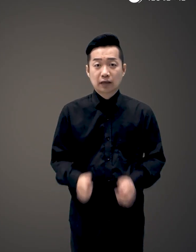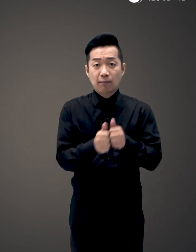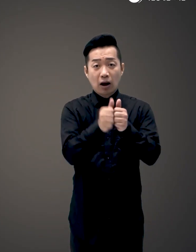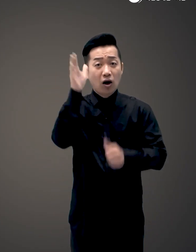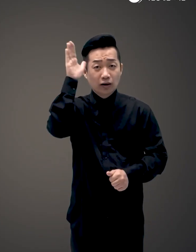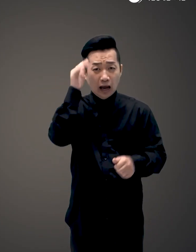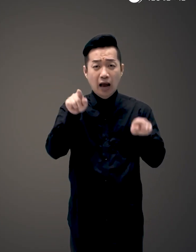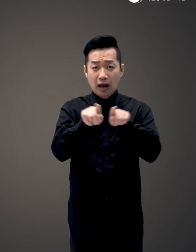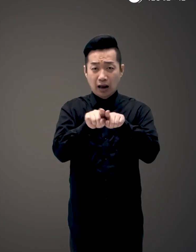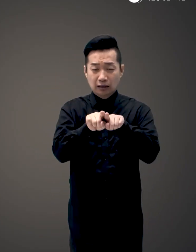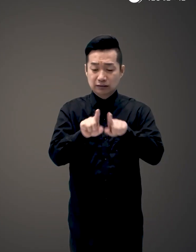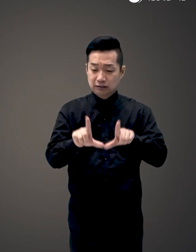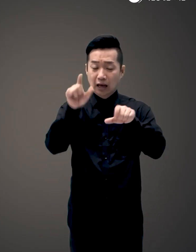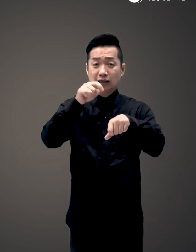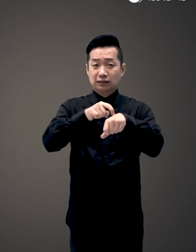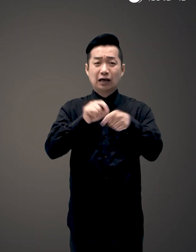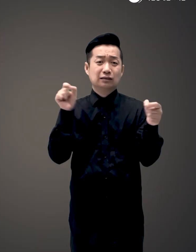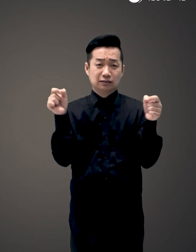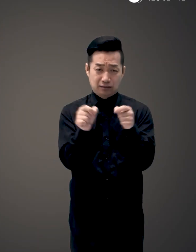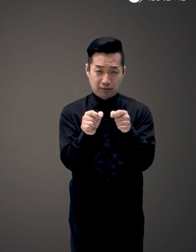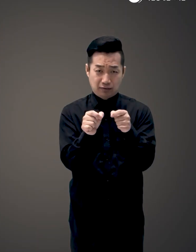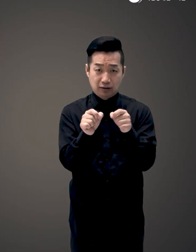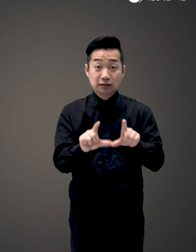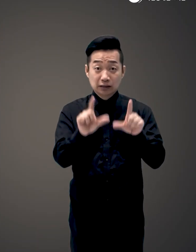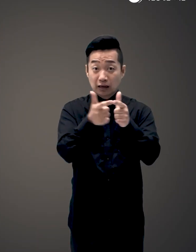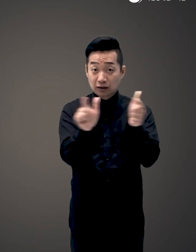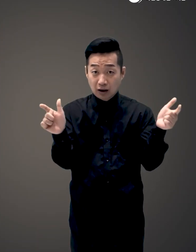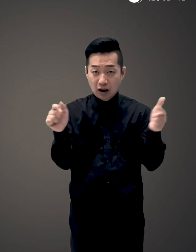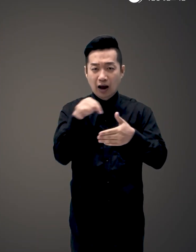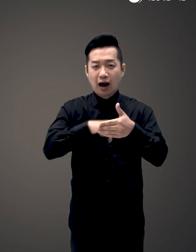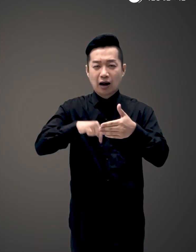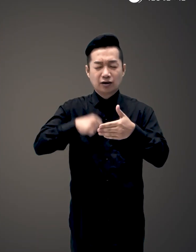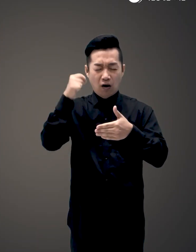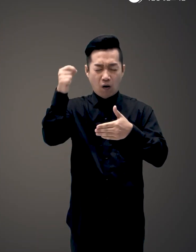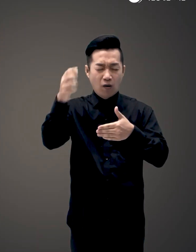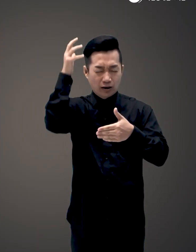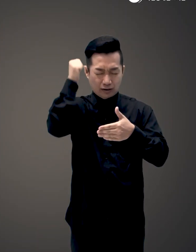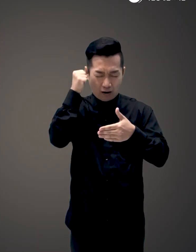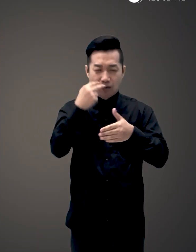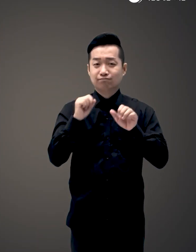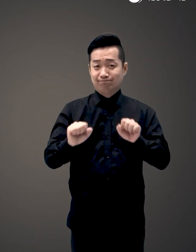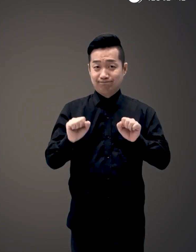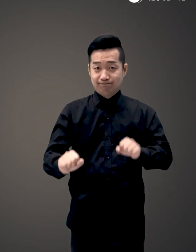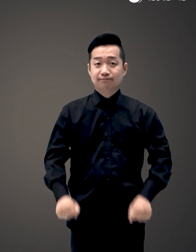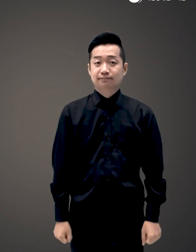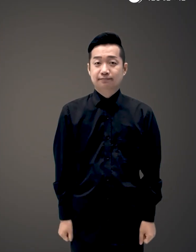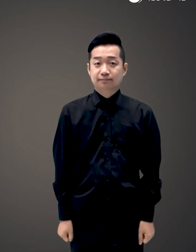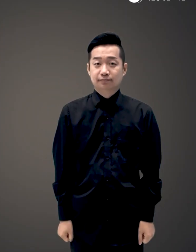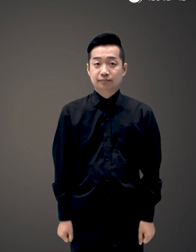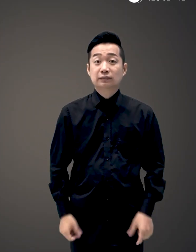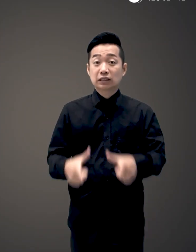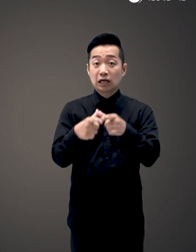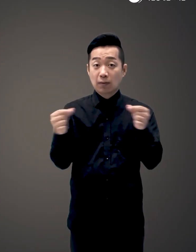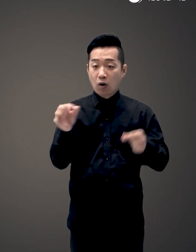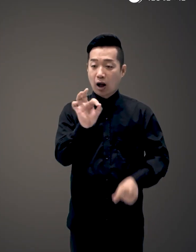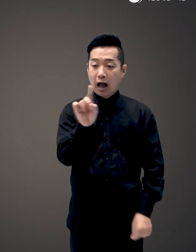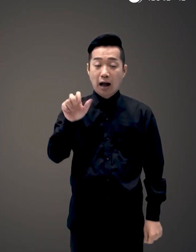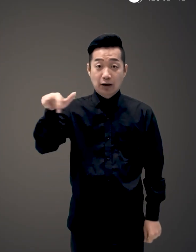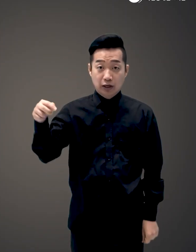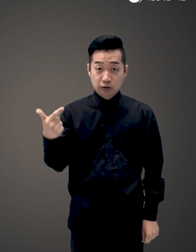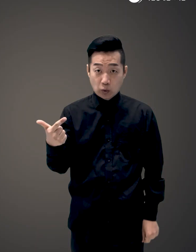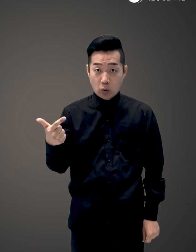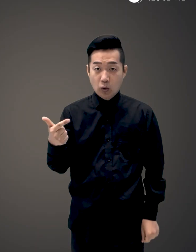반려견과 함께하는 나날을 짧습니다. 하지만 그날들은 우리 안에서 영원히 살아있습니다. 일본 아마존